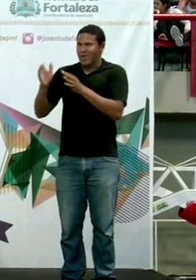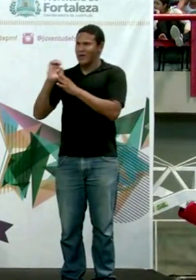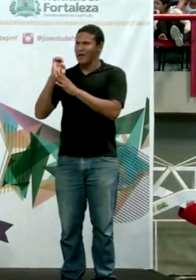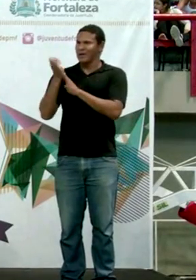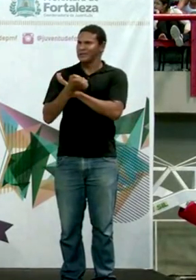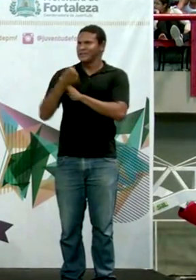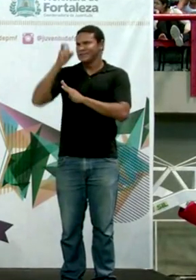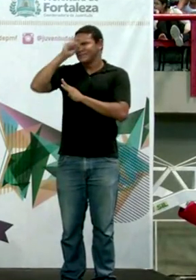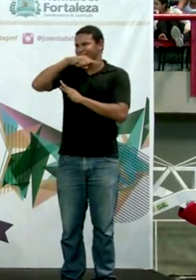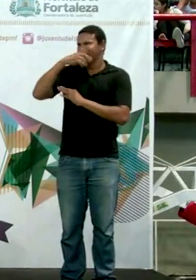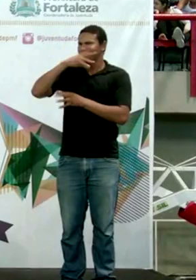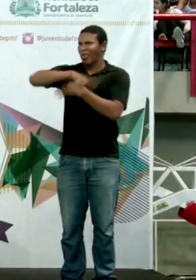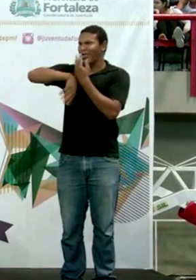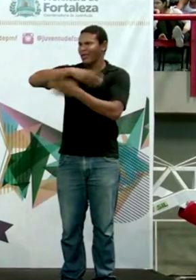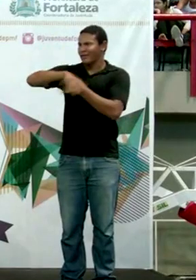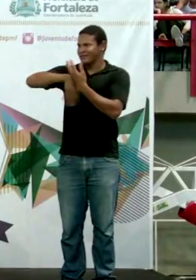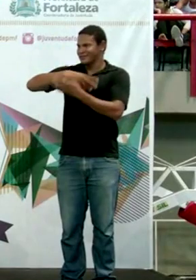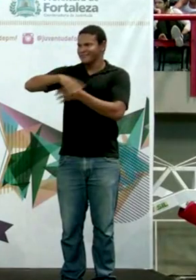clima é bem